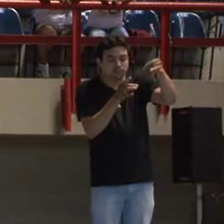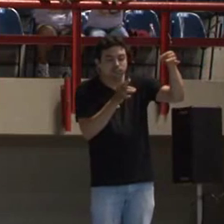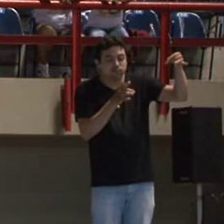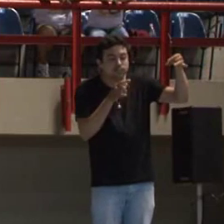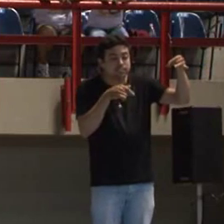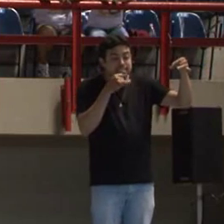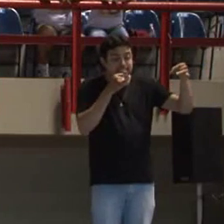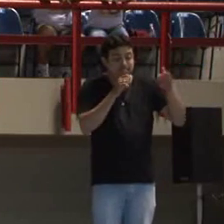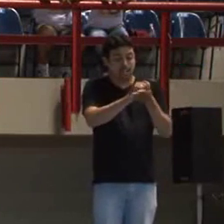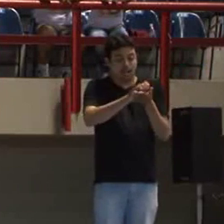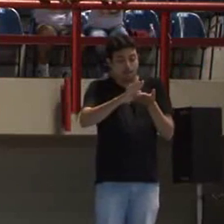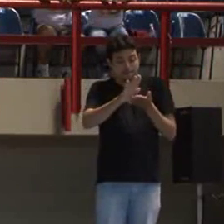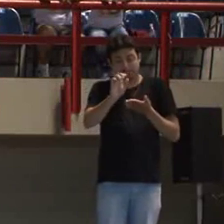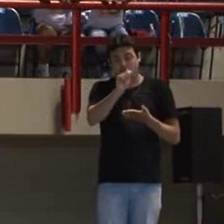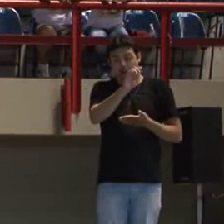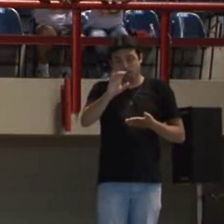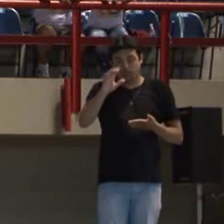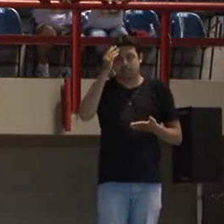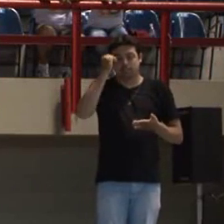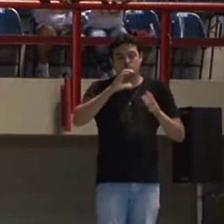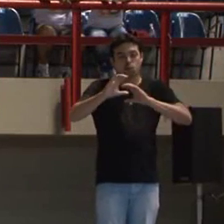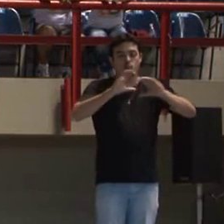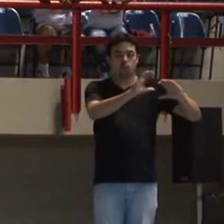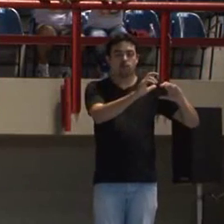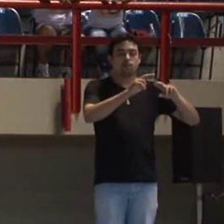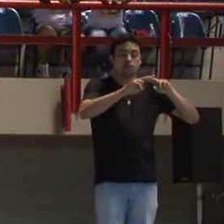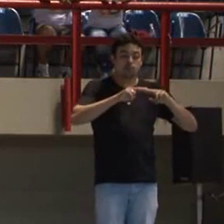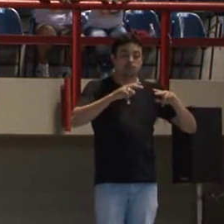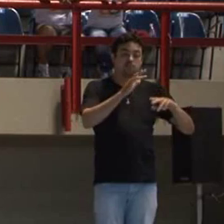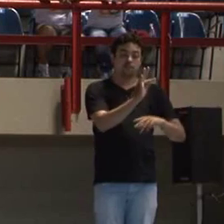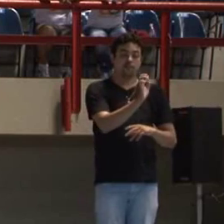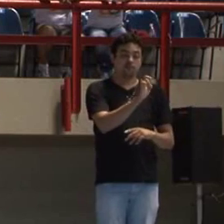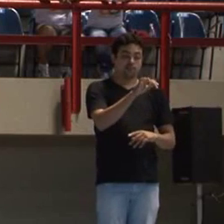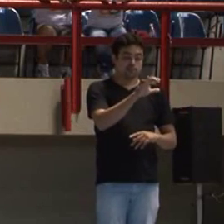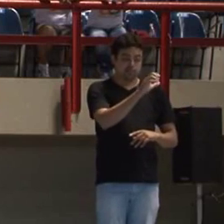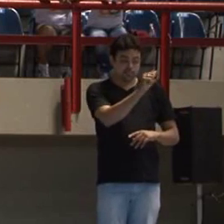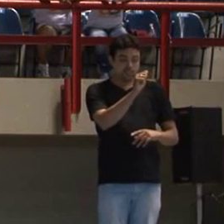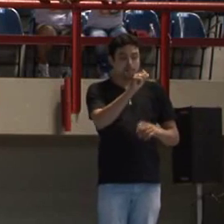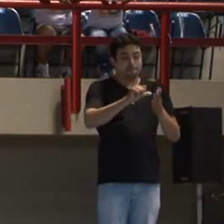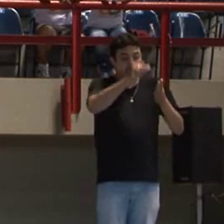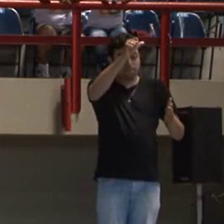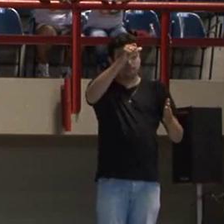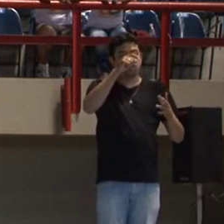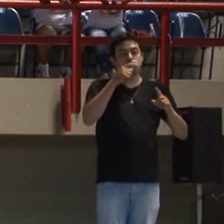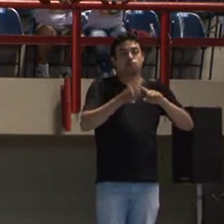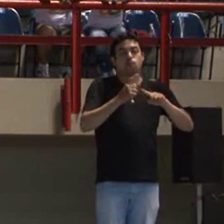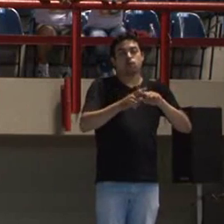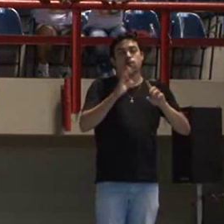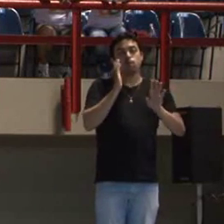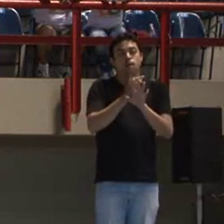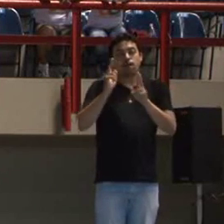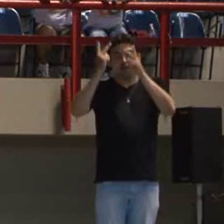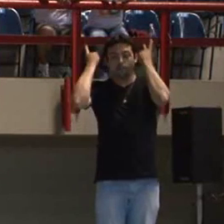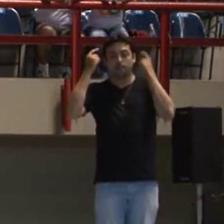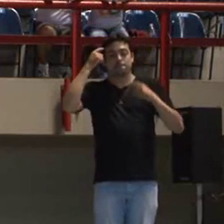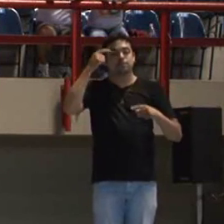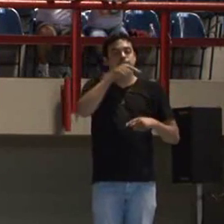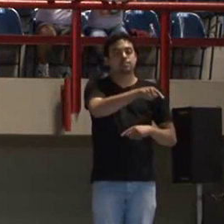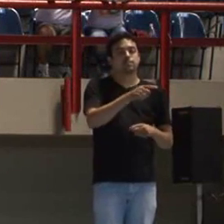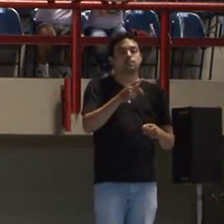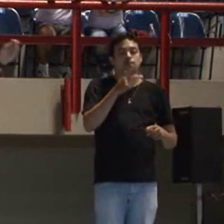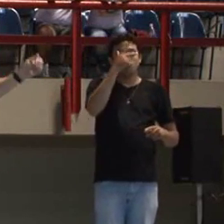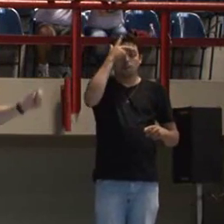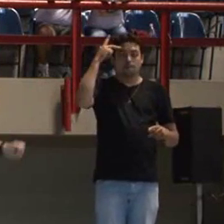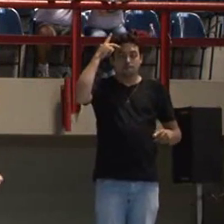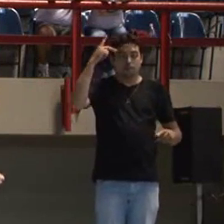me comunico no comércio. Tá certo? A Fenícia foi a primeira a fazer. E não é característica dos hebreus, ao contrário. Pensa no povo que